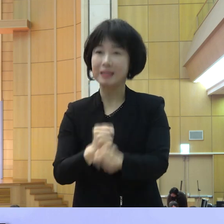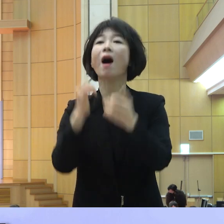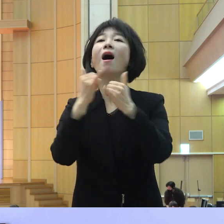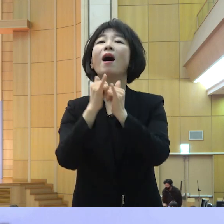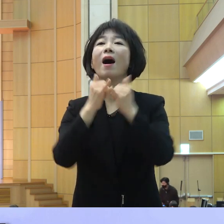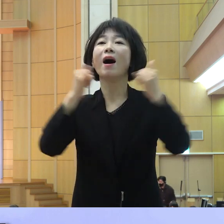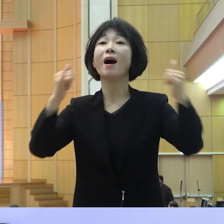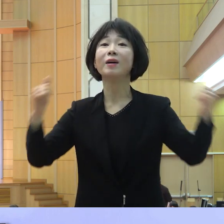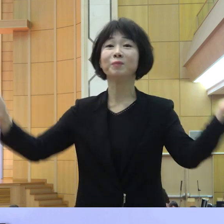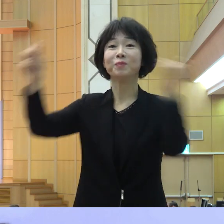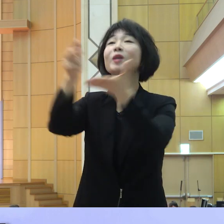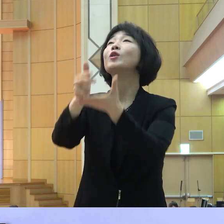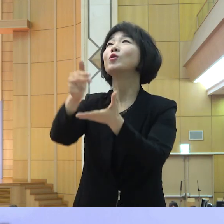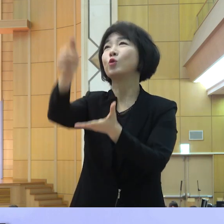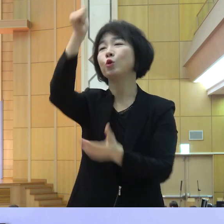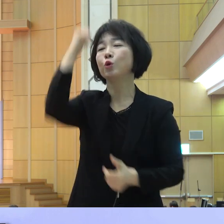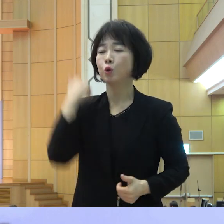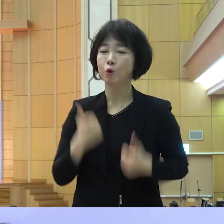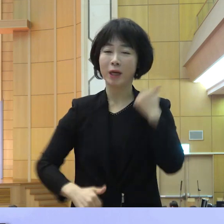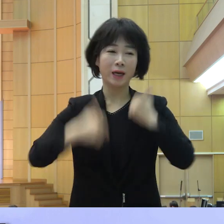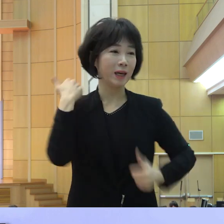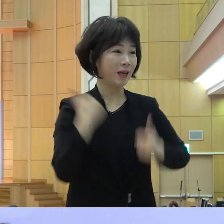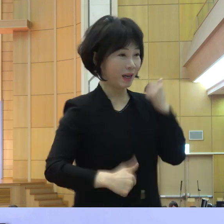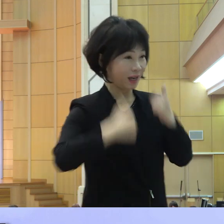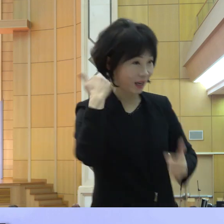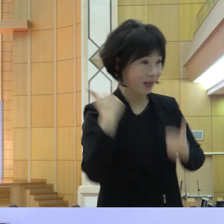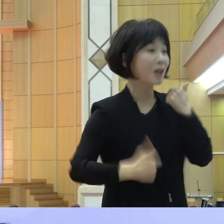기뻐하는 자 주